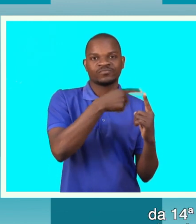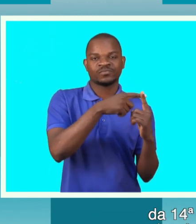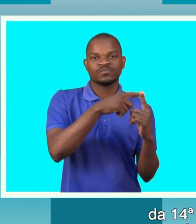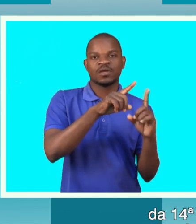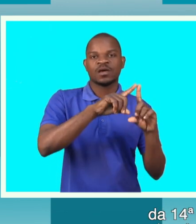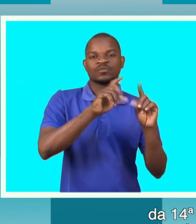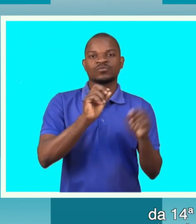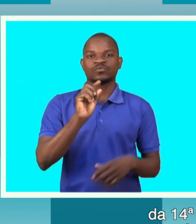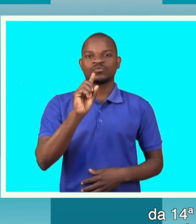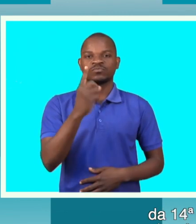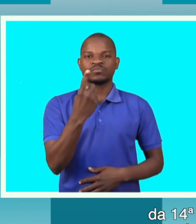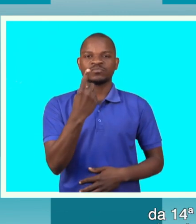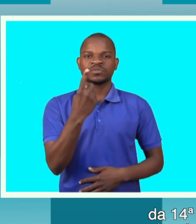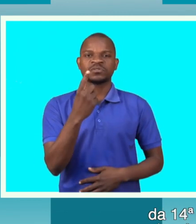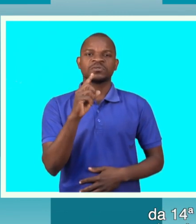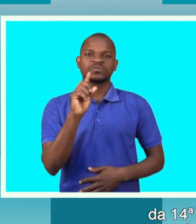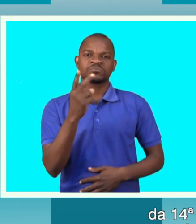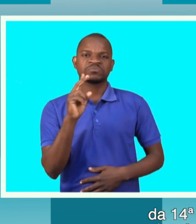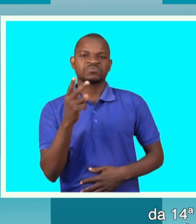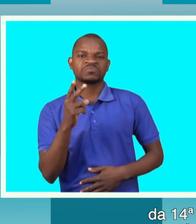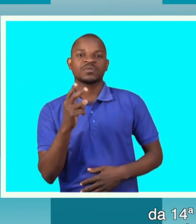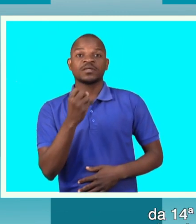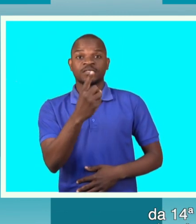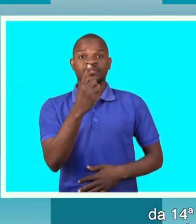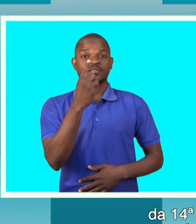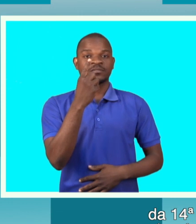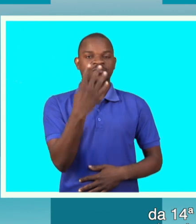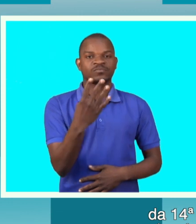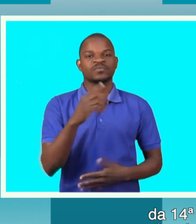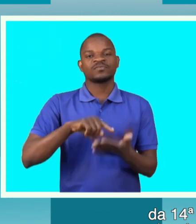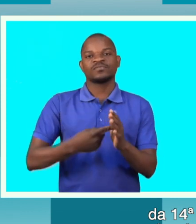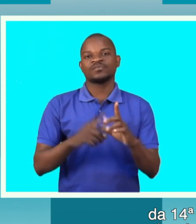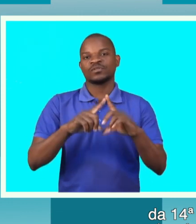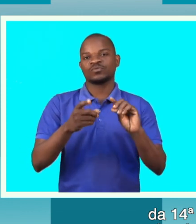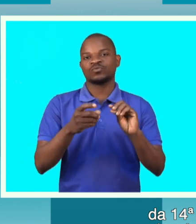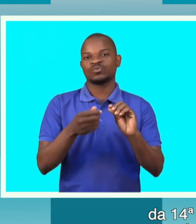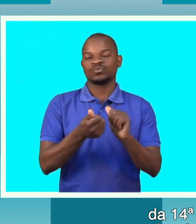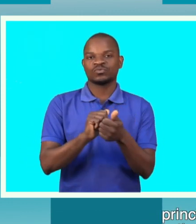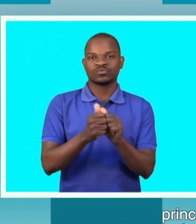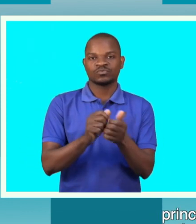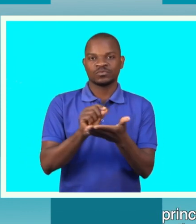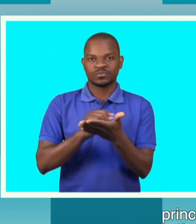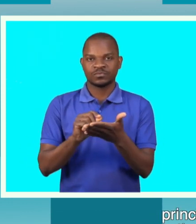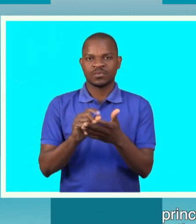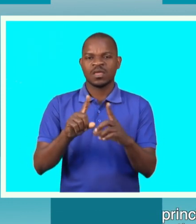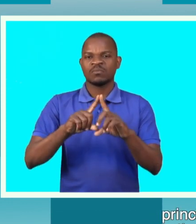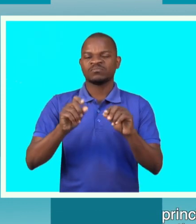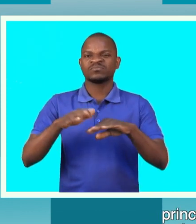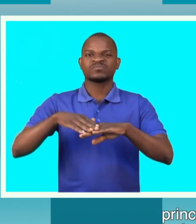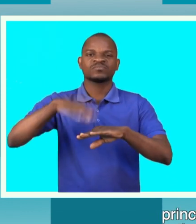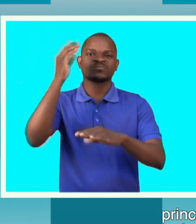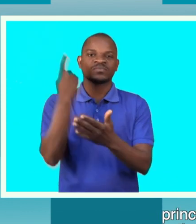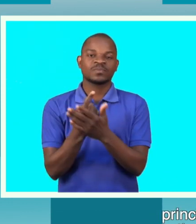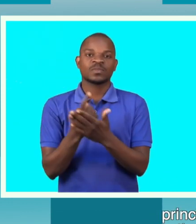da 14ª edição do Festival Nacional dos Jogos Desportivos Escolar. Principalmente para